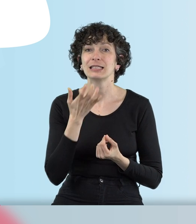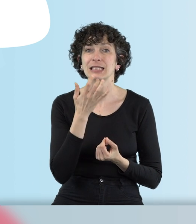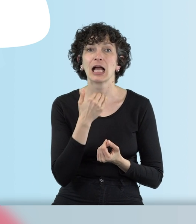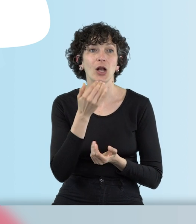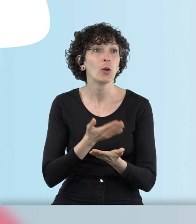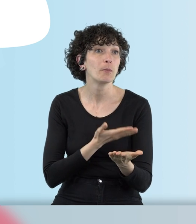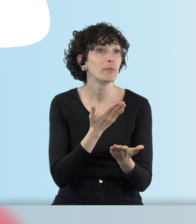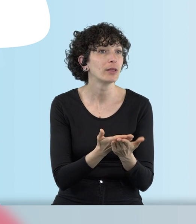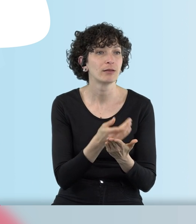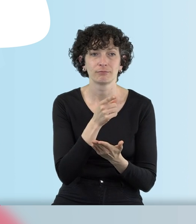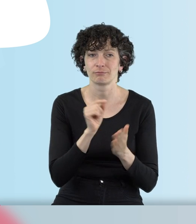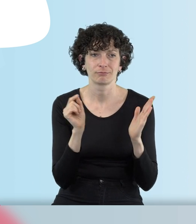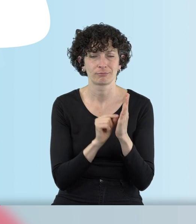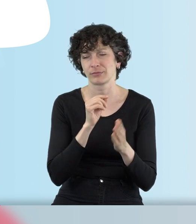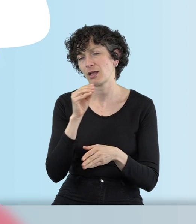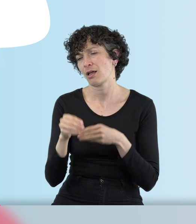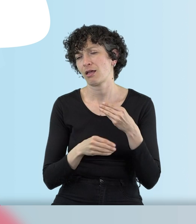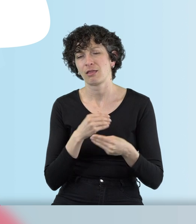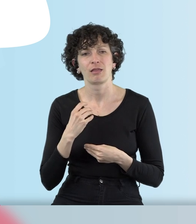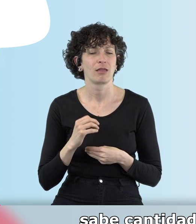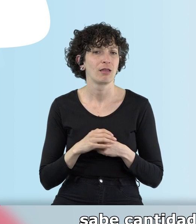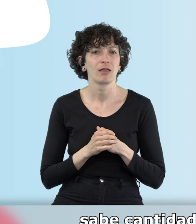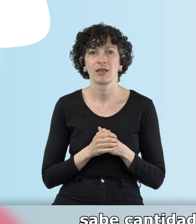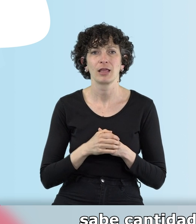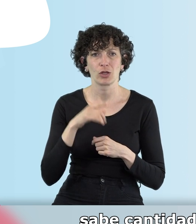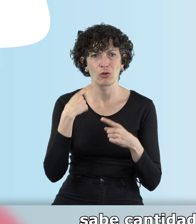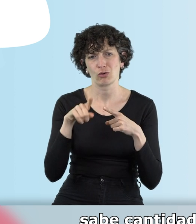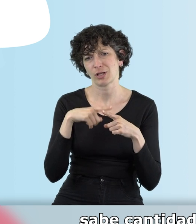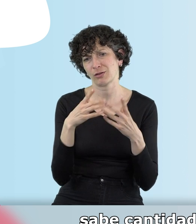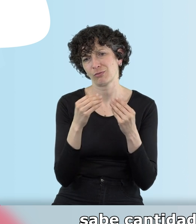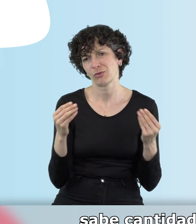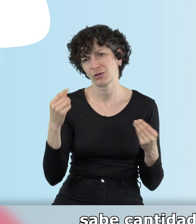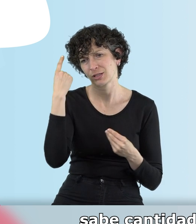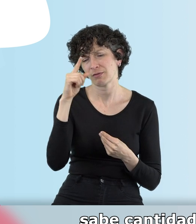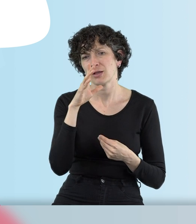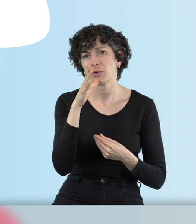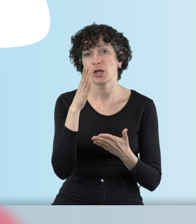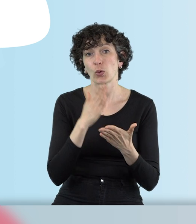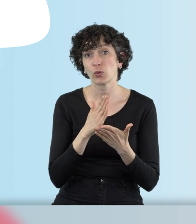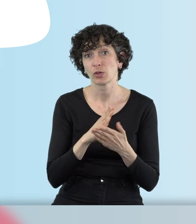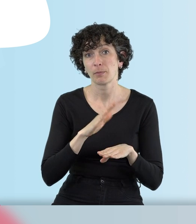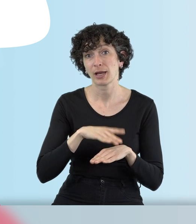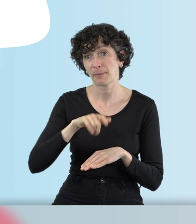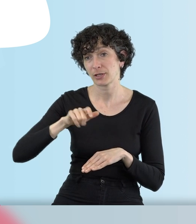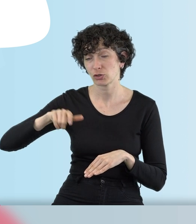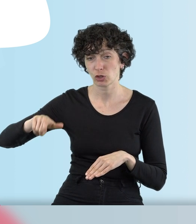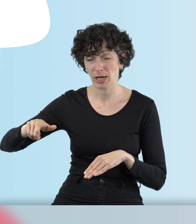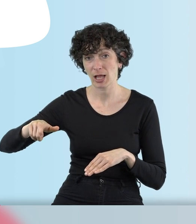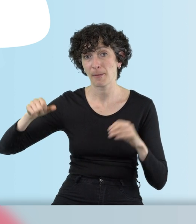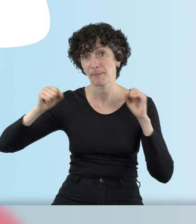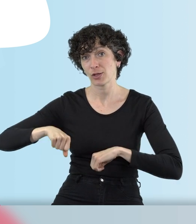si la pides algo, pues enseguida lo hace, sabe cantidad de cosas porque ha hecho cursos para cuidar a